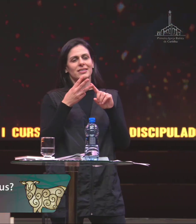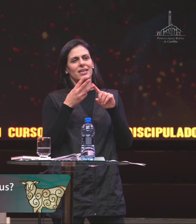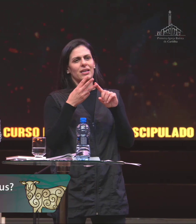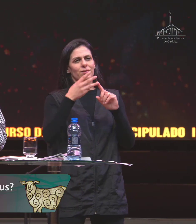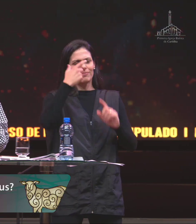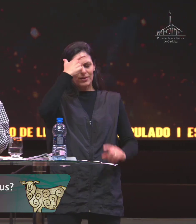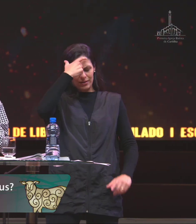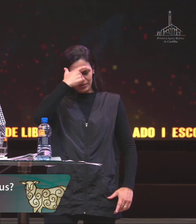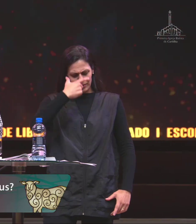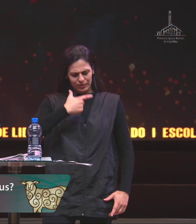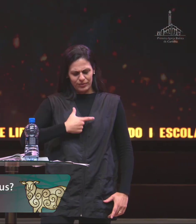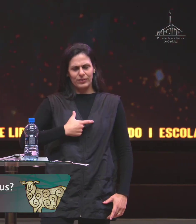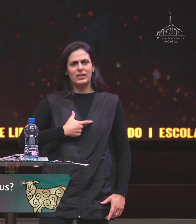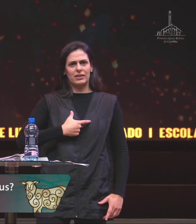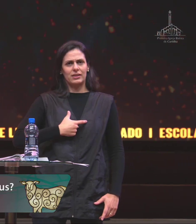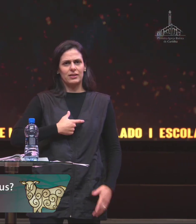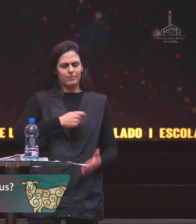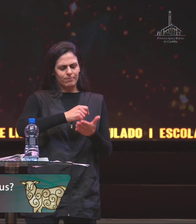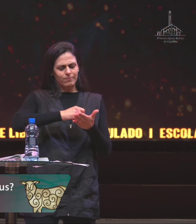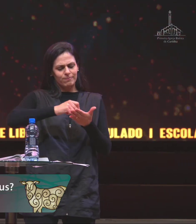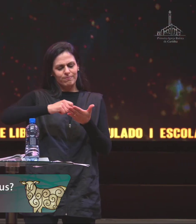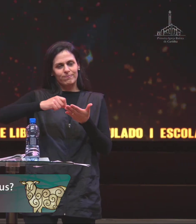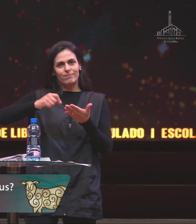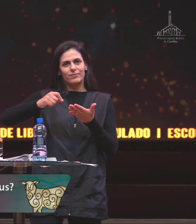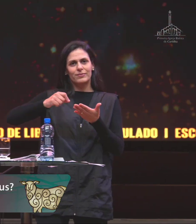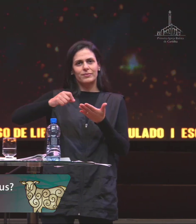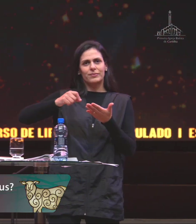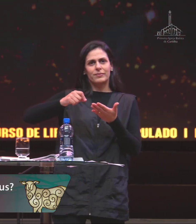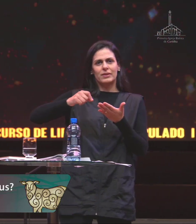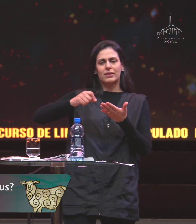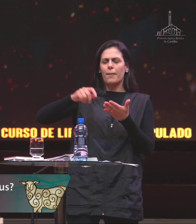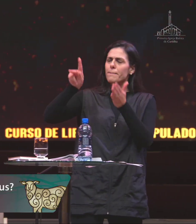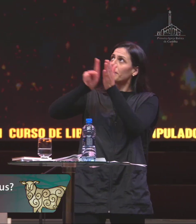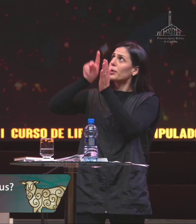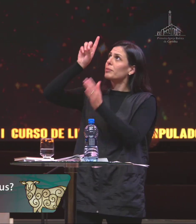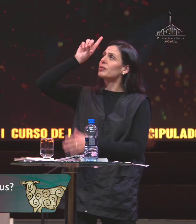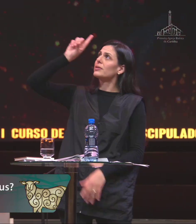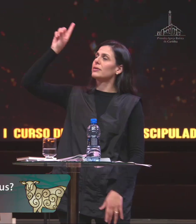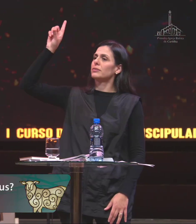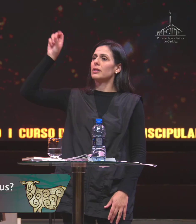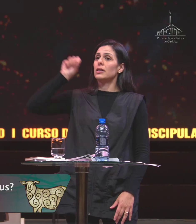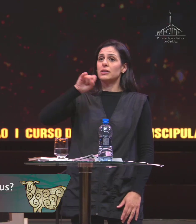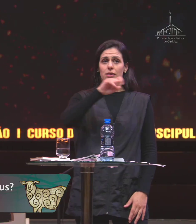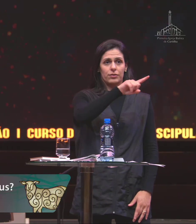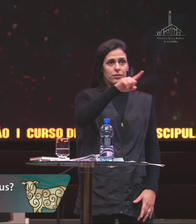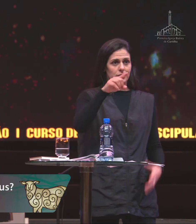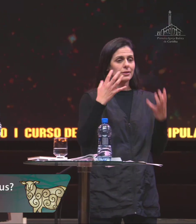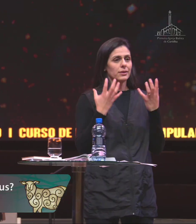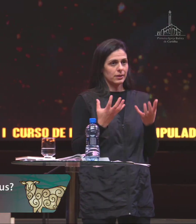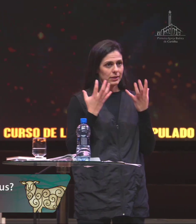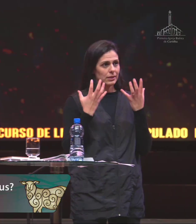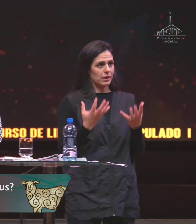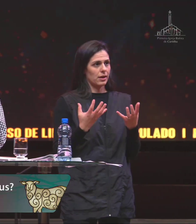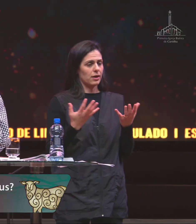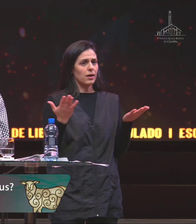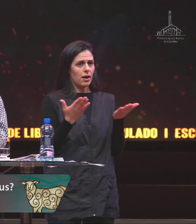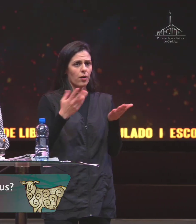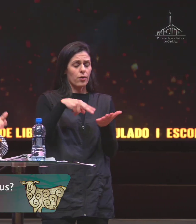transforma. Eu, para falar bem a verdade, eu nunca tinha pensado em ter